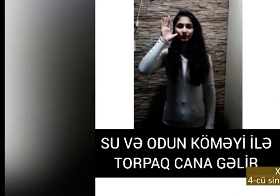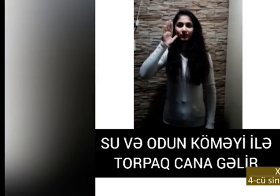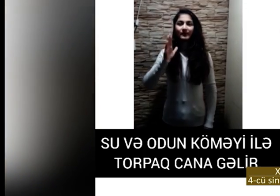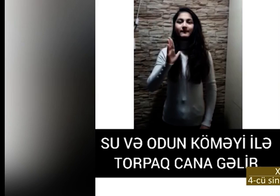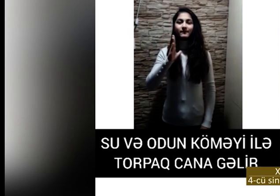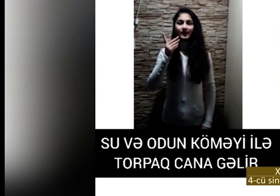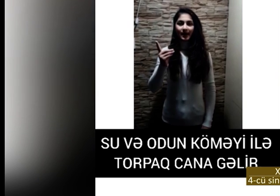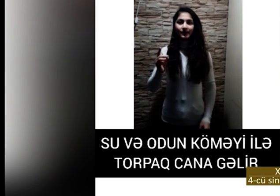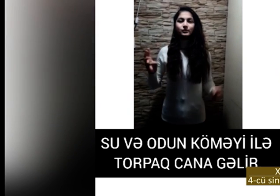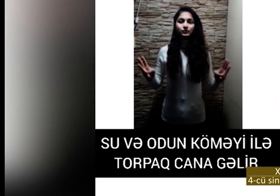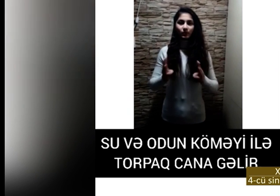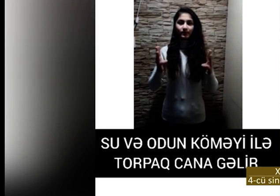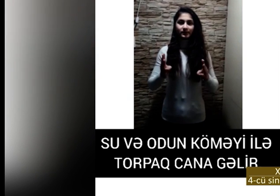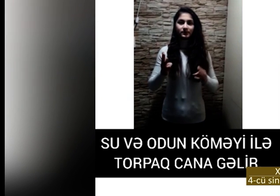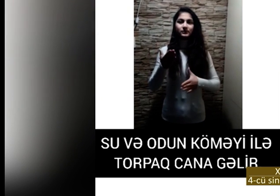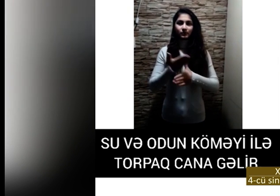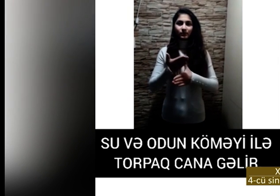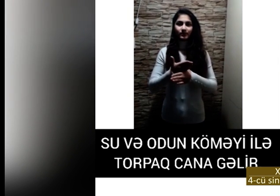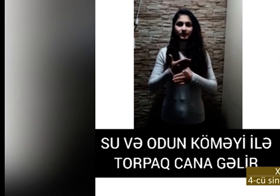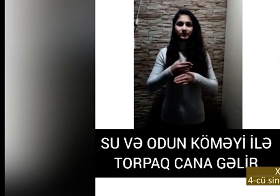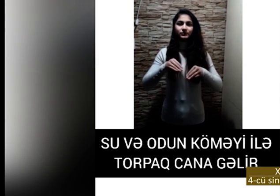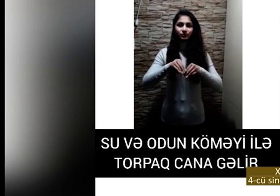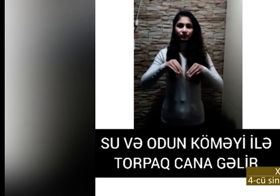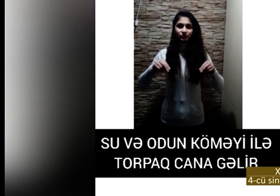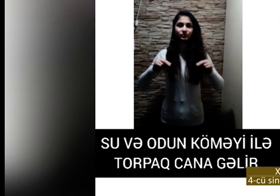Su və odun köməyi ilə torpaq cana gəlir.